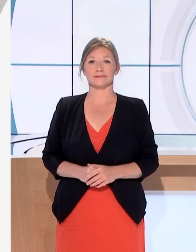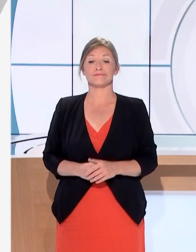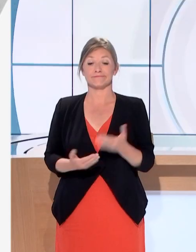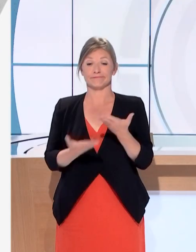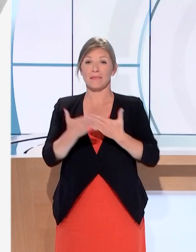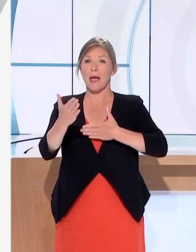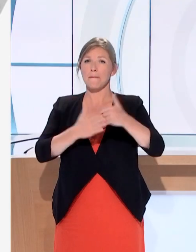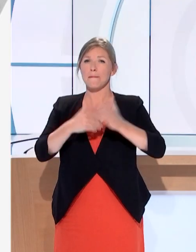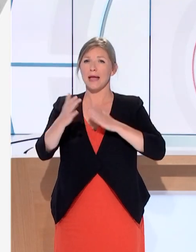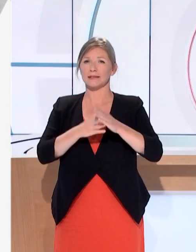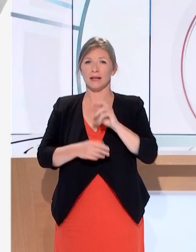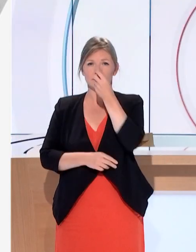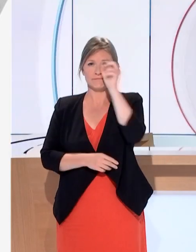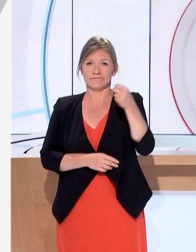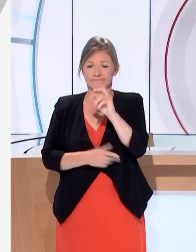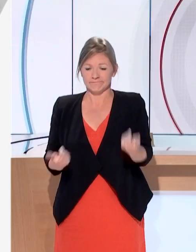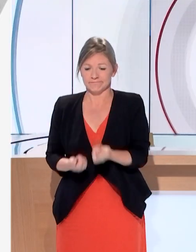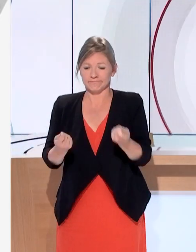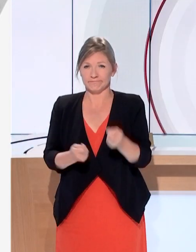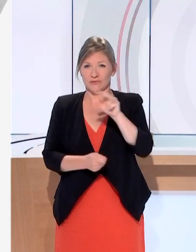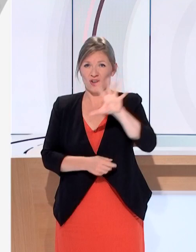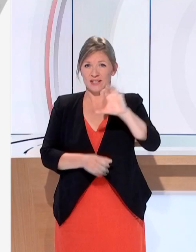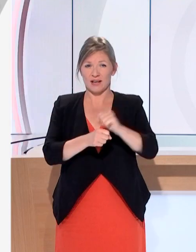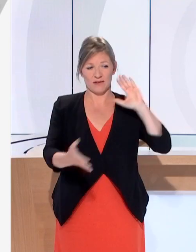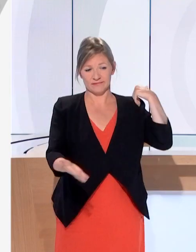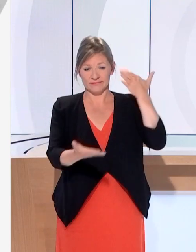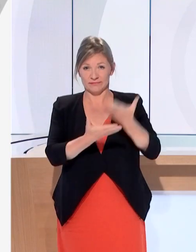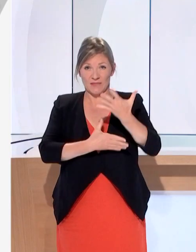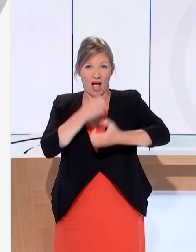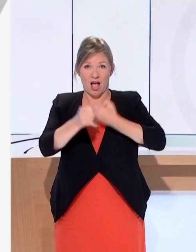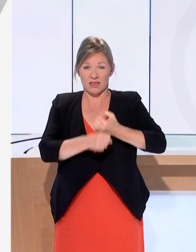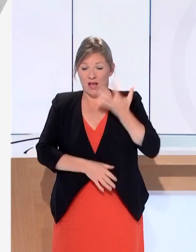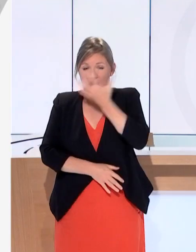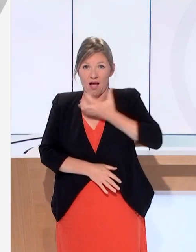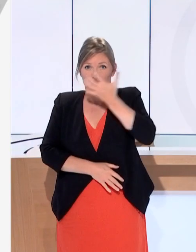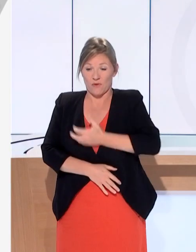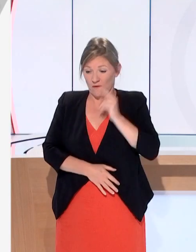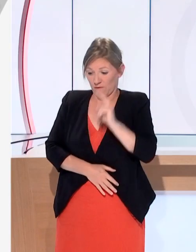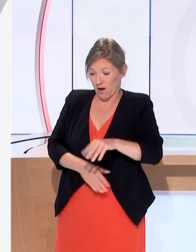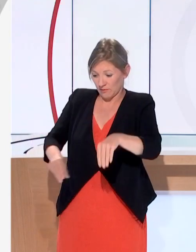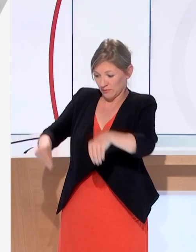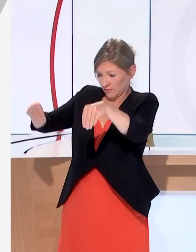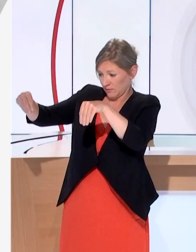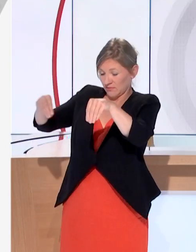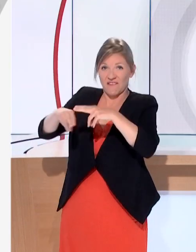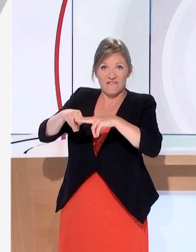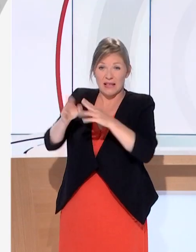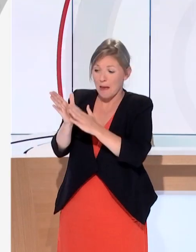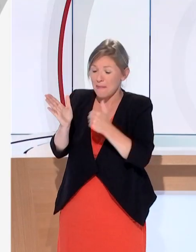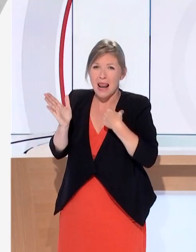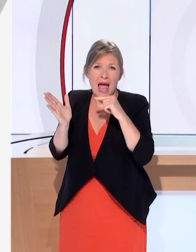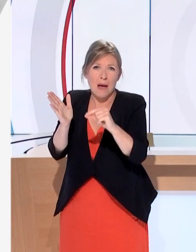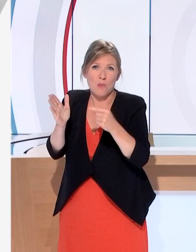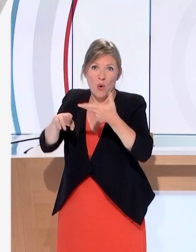Apiculteur depuis 35 ans, Michel Desormes n'a jamais fait une aussi mauvaise récolte. C'est vide, vous voyez, les alvéoles sont vides. À part ici, il y a du